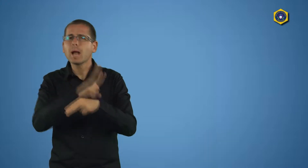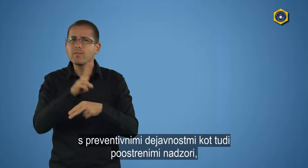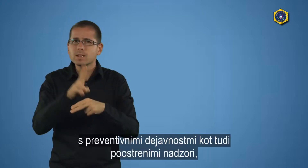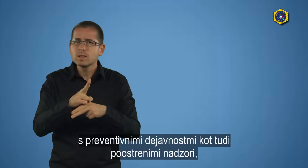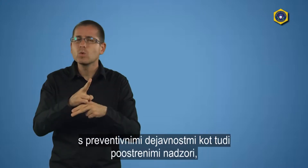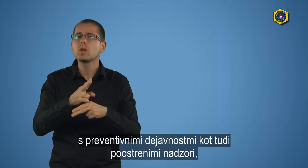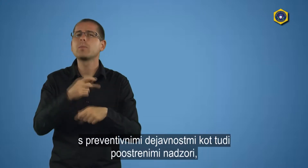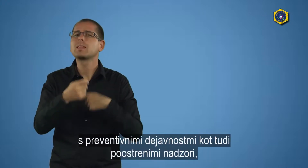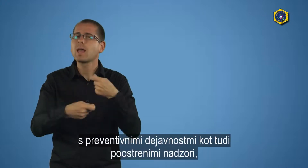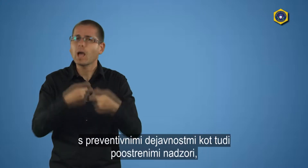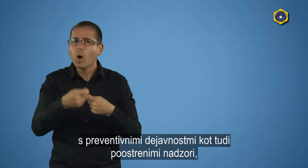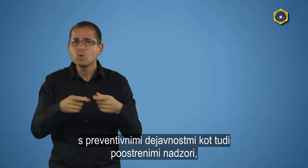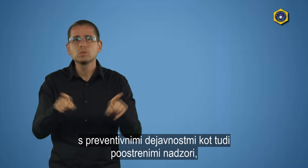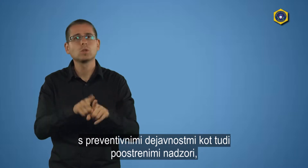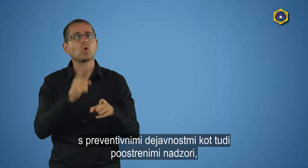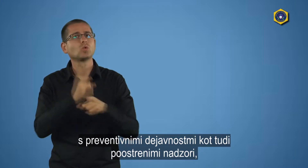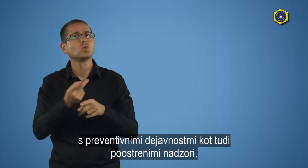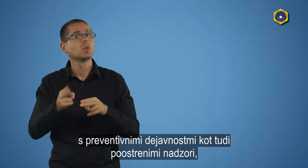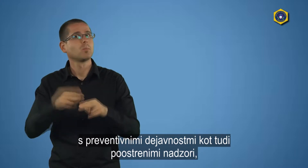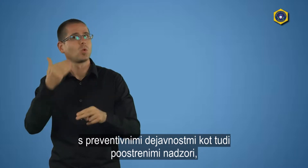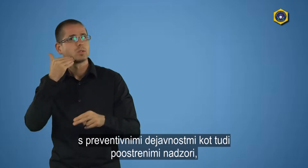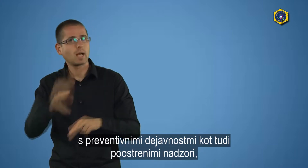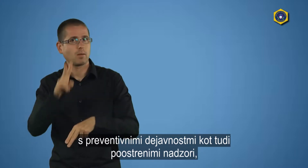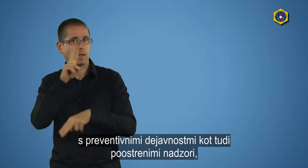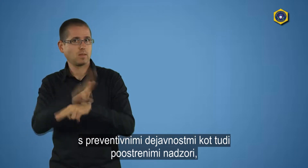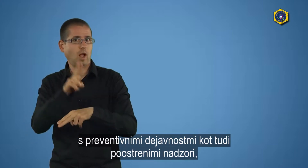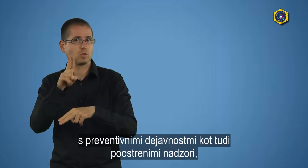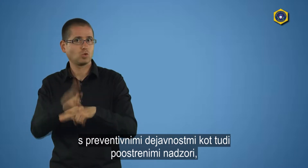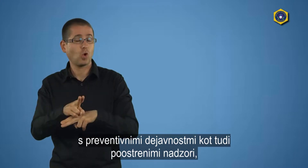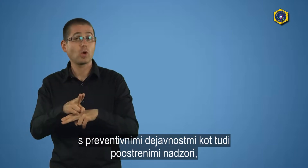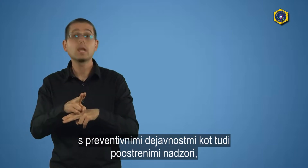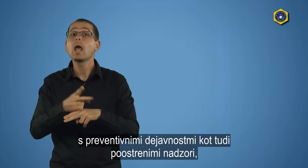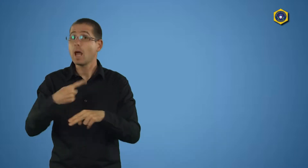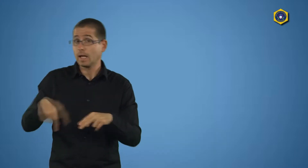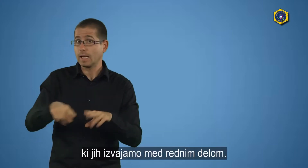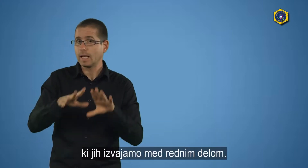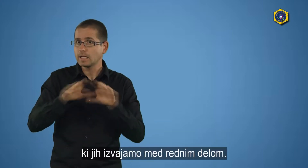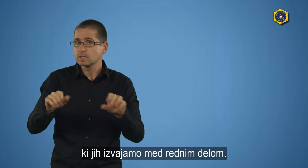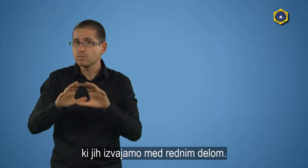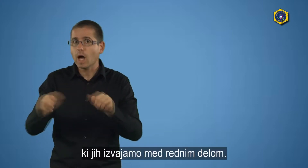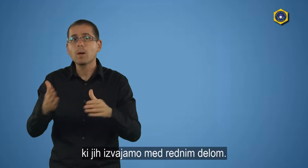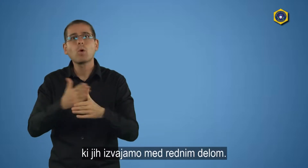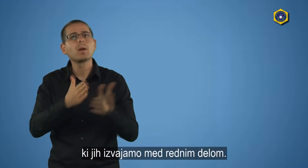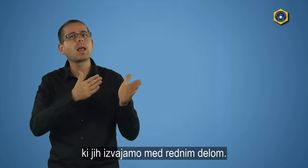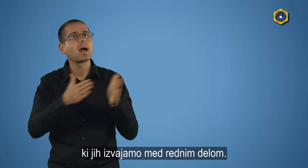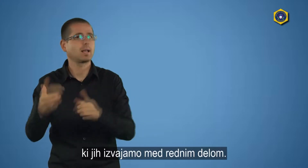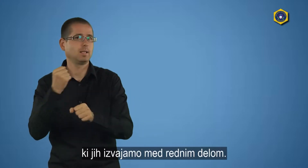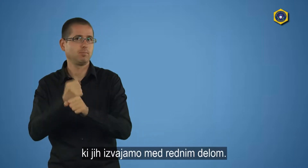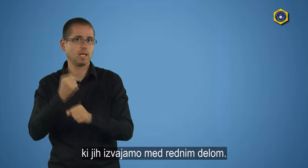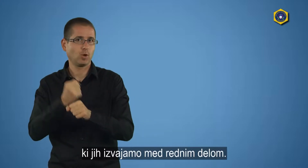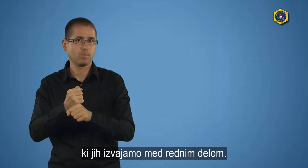preventivnimi dejavnostmi, kot tudi poostrenimi nadzori, ki jih izvajamo med rednim delom.